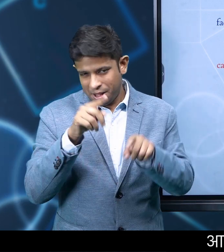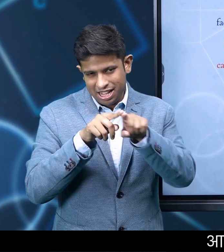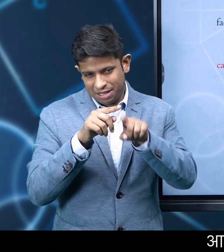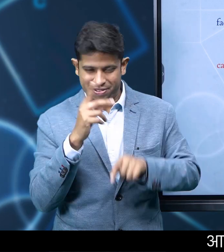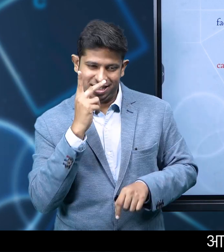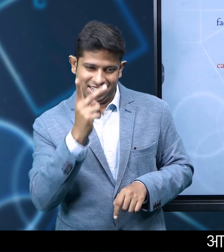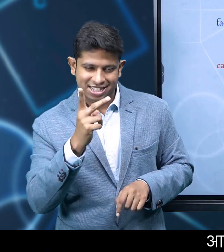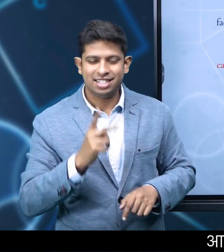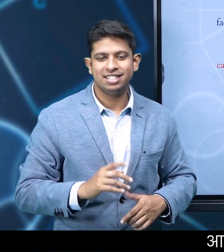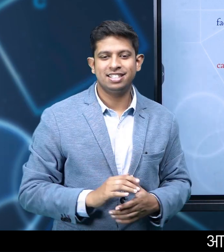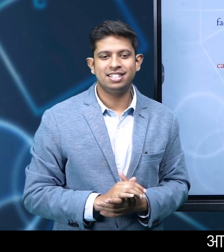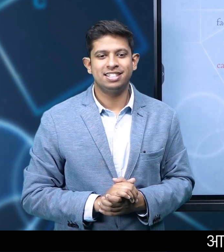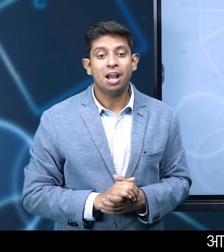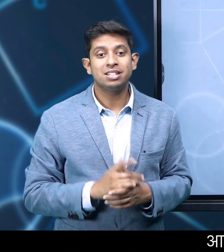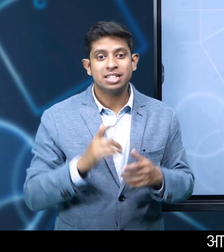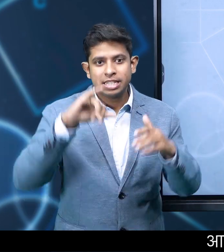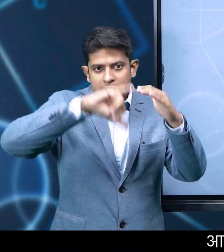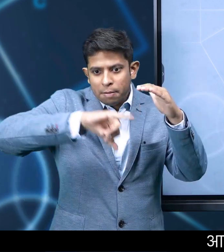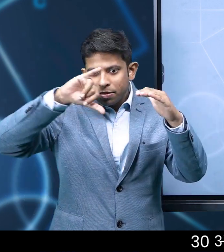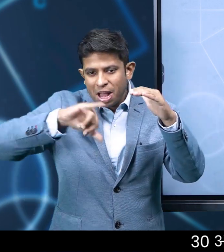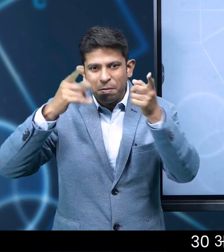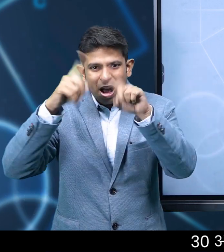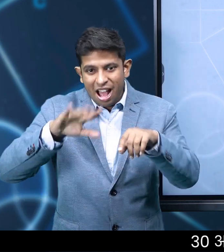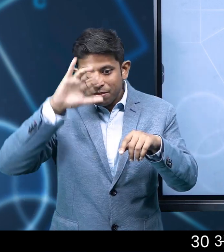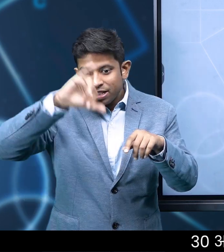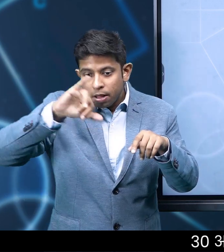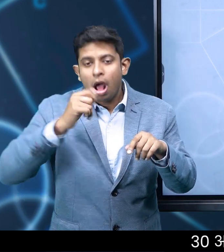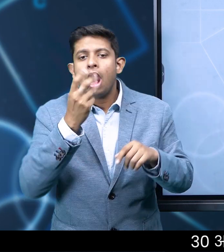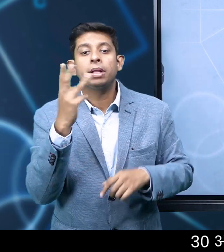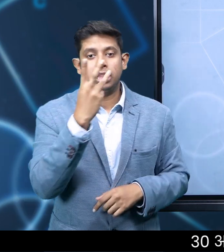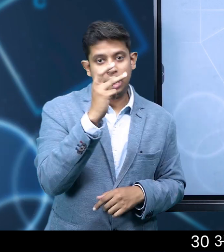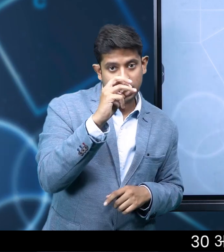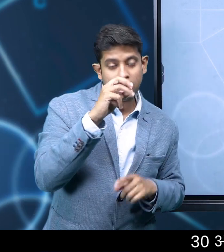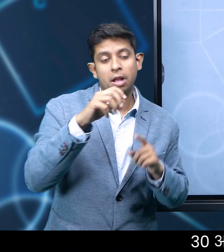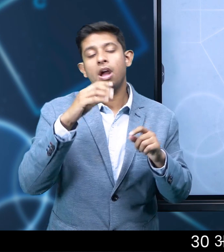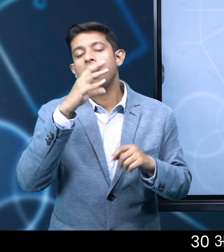आपण काही उदाहरणे पाहू. 30 आणि 42 चे सामान्य घटक.